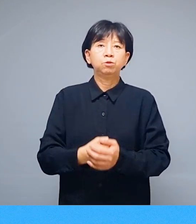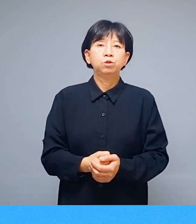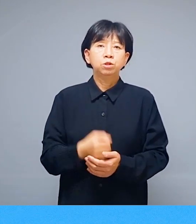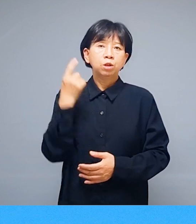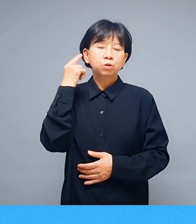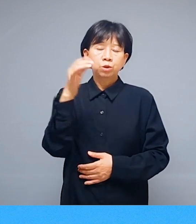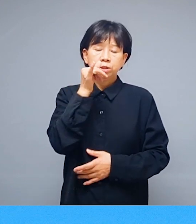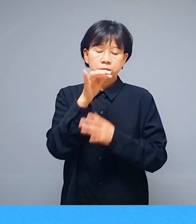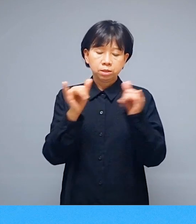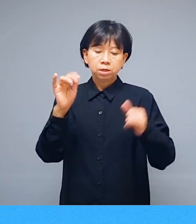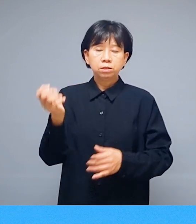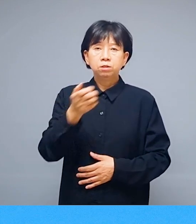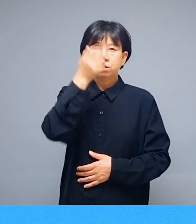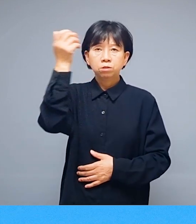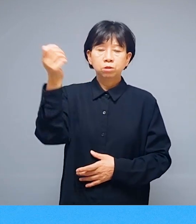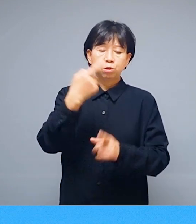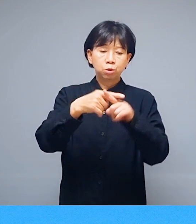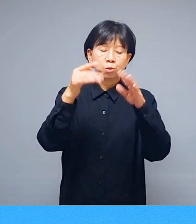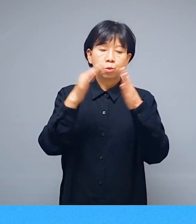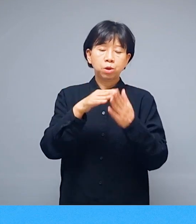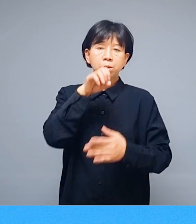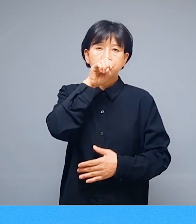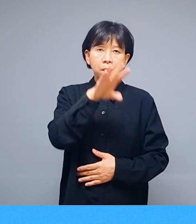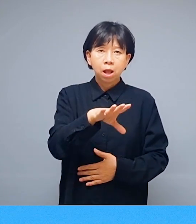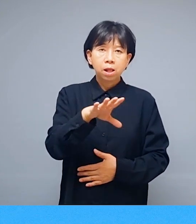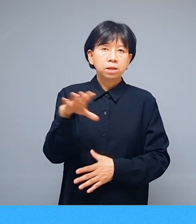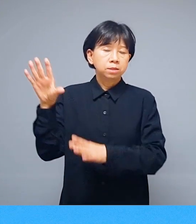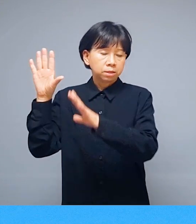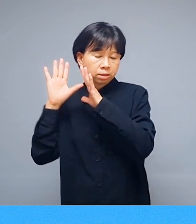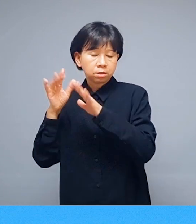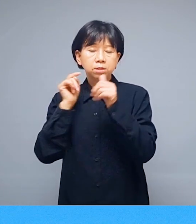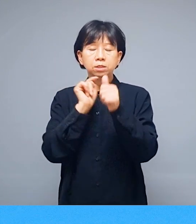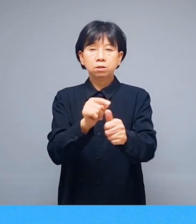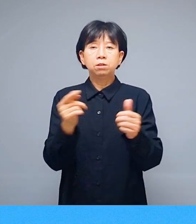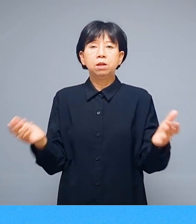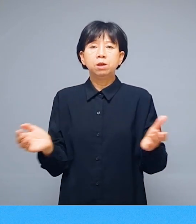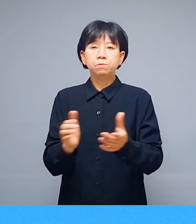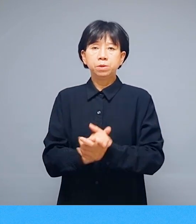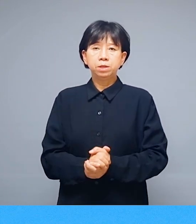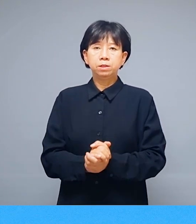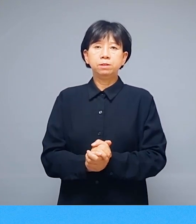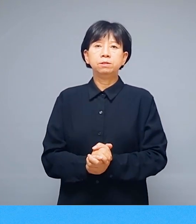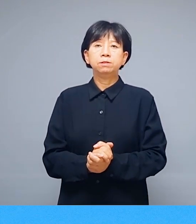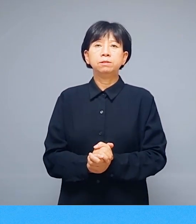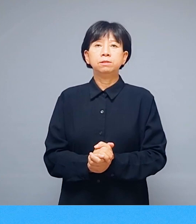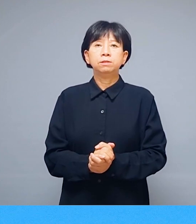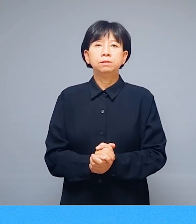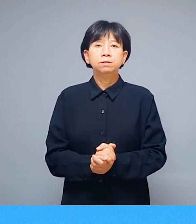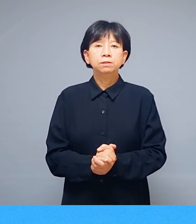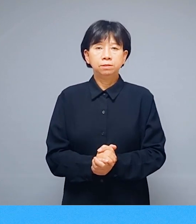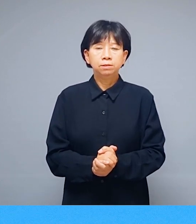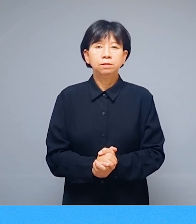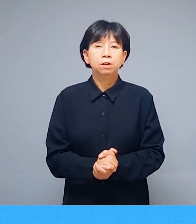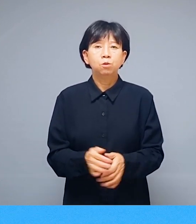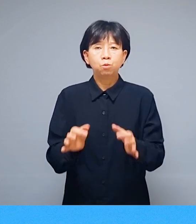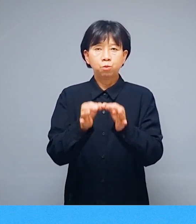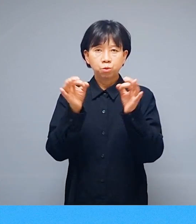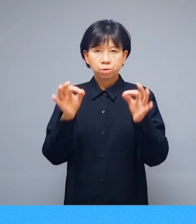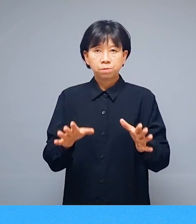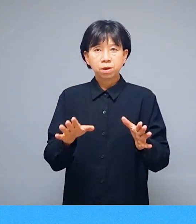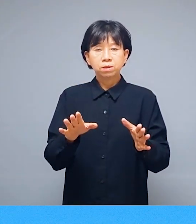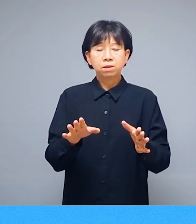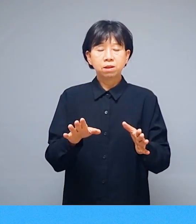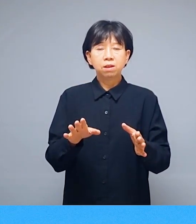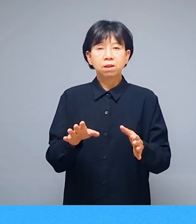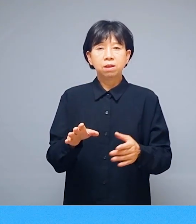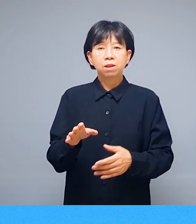있는 자는 성령이 교회들에게 하시는 말씀을 들을지어다. 아멘. 네, 오래간만에 또 편찬하시는데